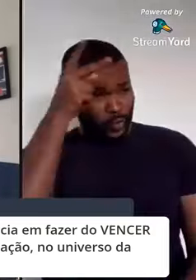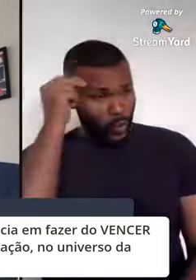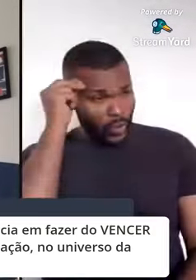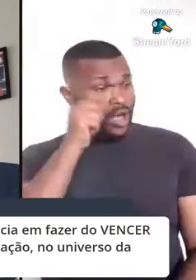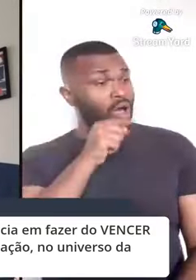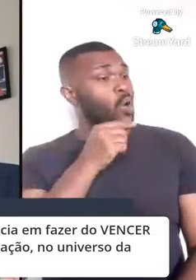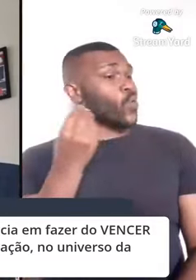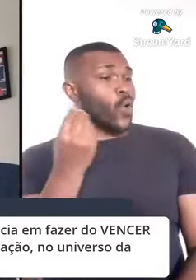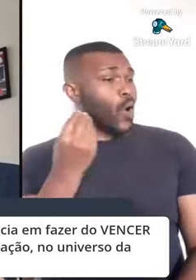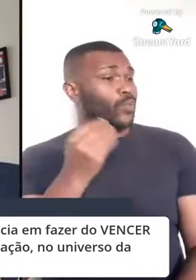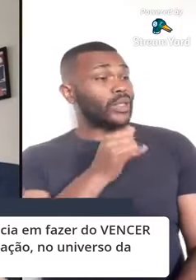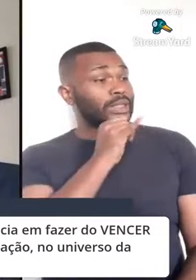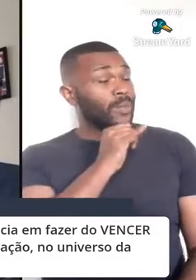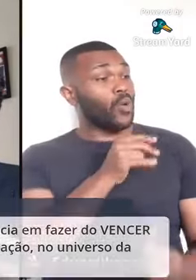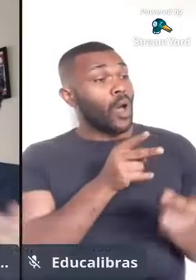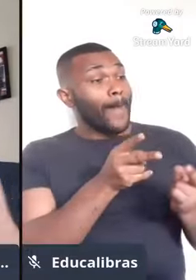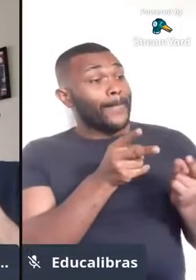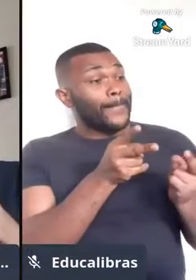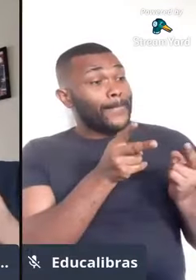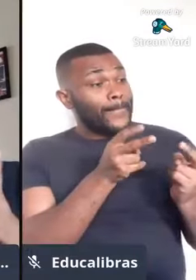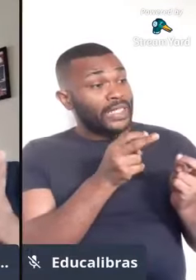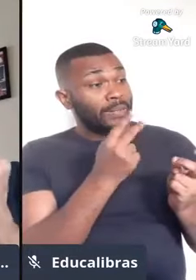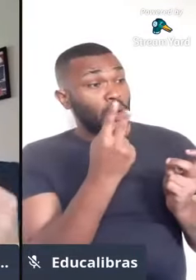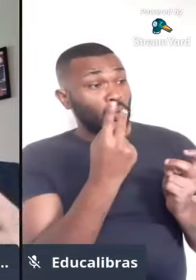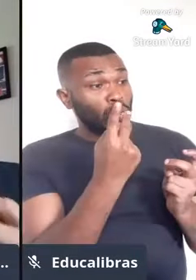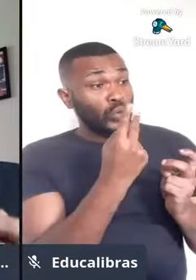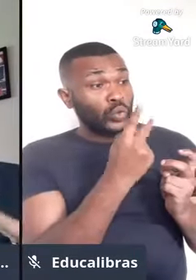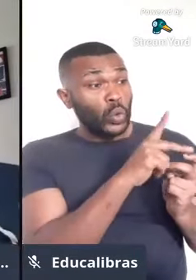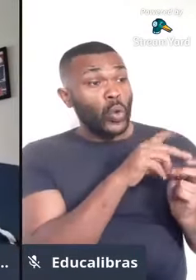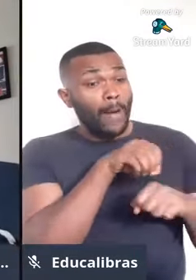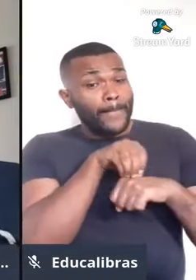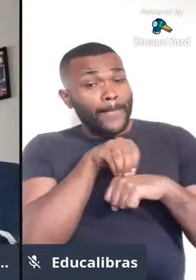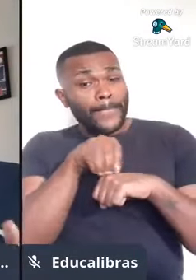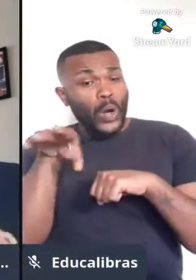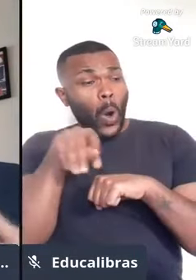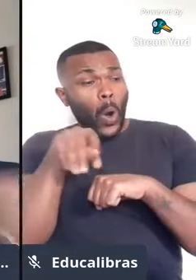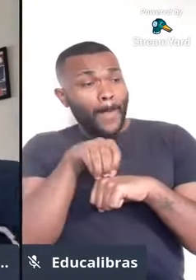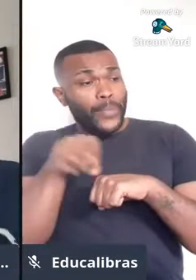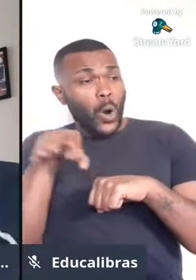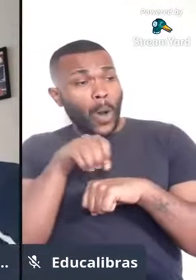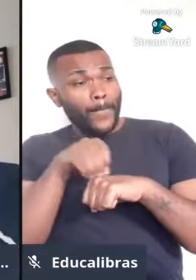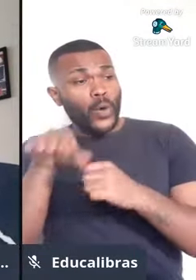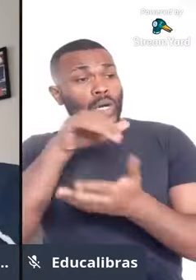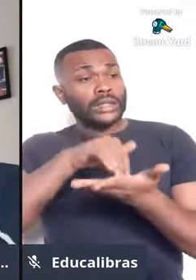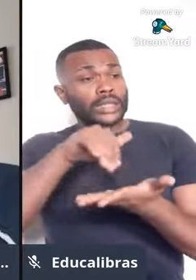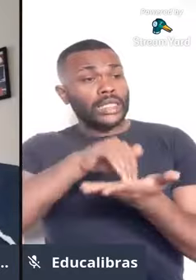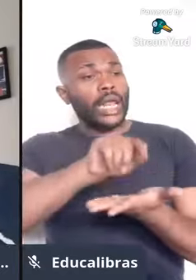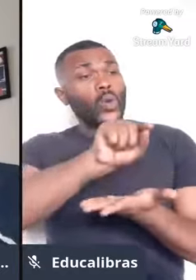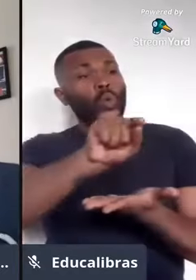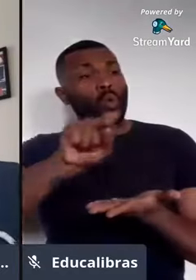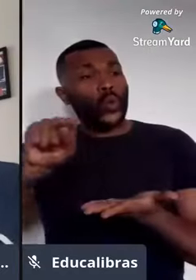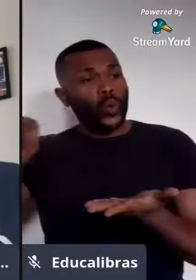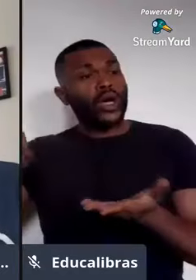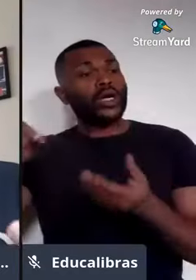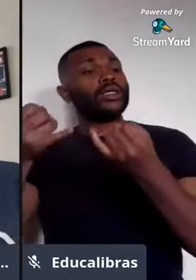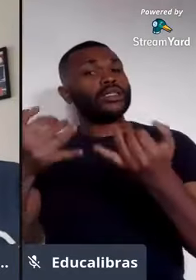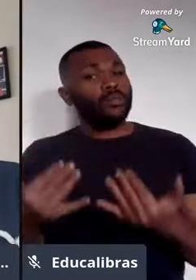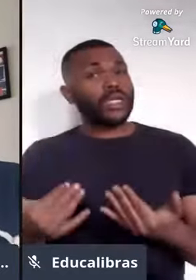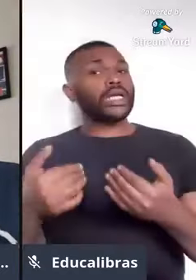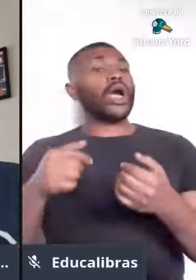a sua observação e dá a sua orientação para as outras secretarias, explica como é que funciona, o que falta, o que precisa